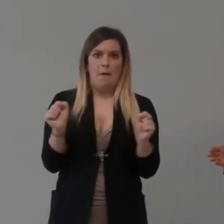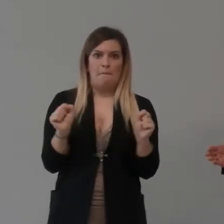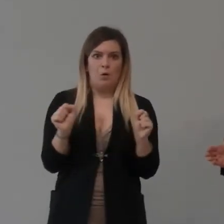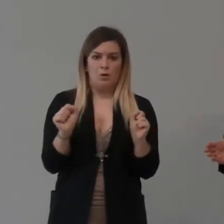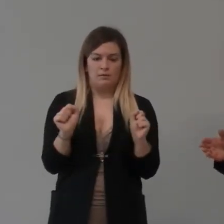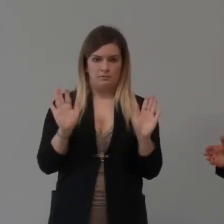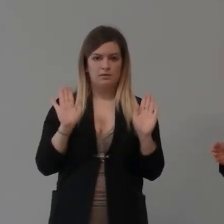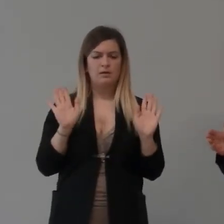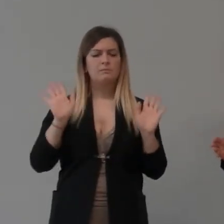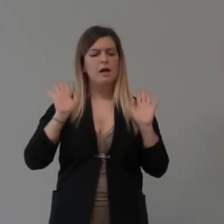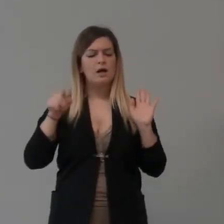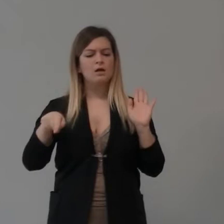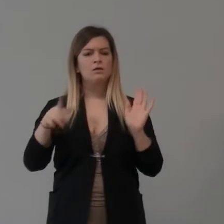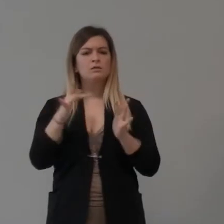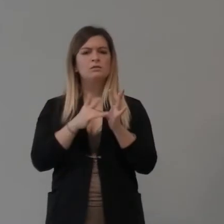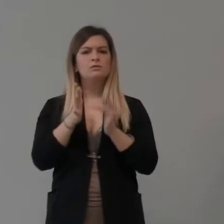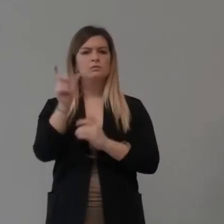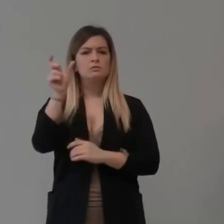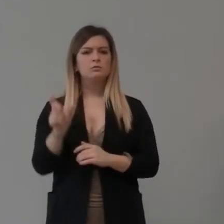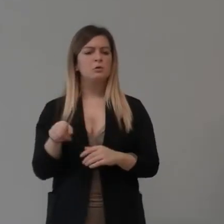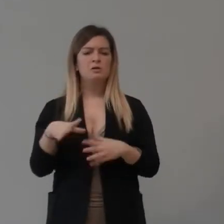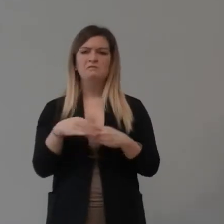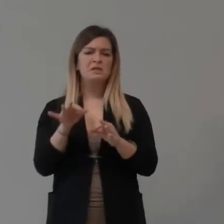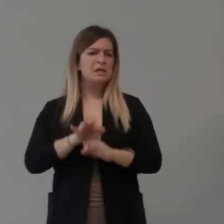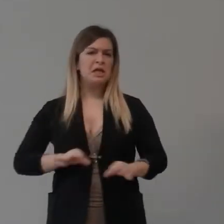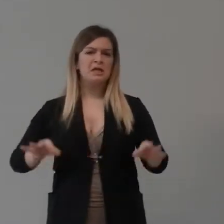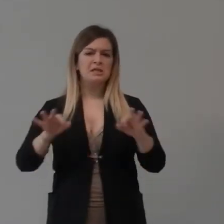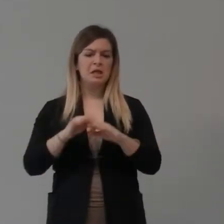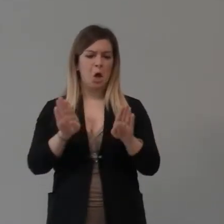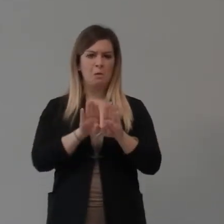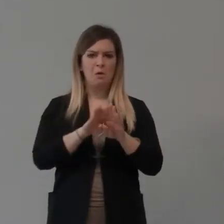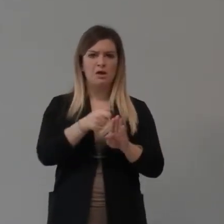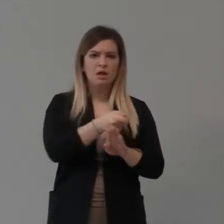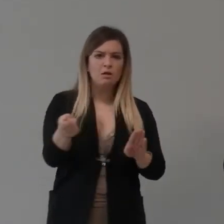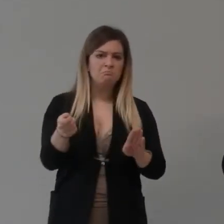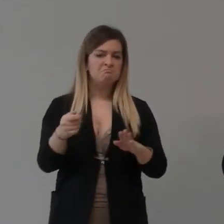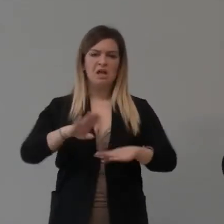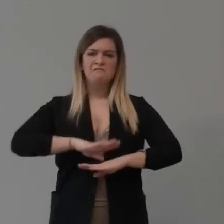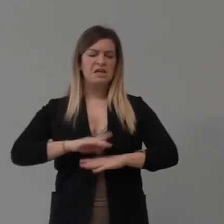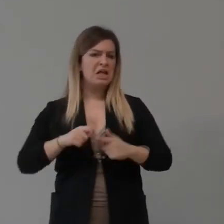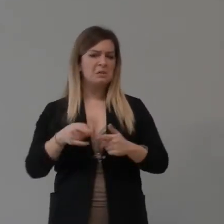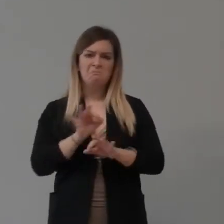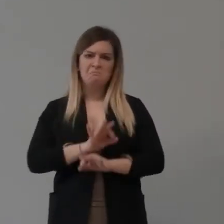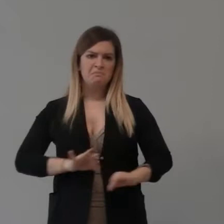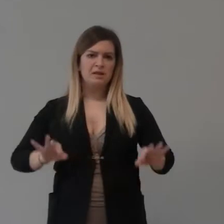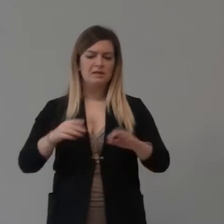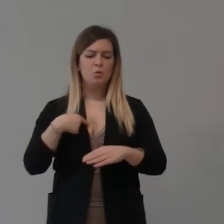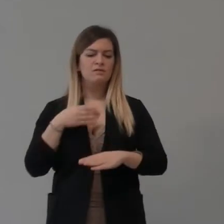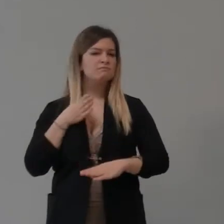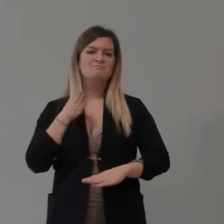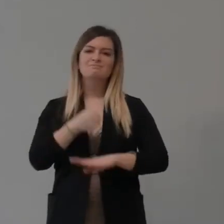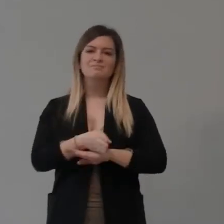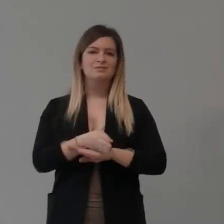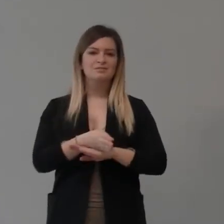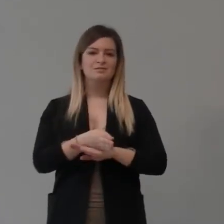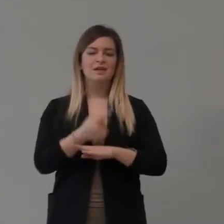lui, senza fare niente, senza aprire porte, senza aprire finestre, entrò e gli disse: pace sia